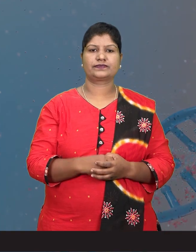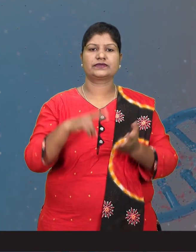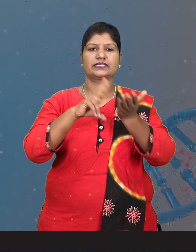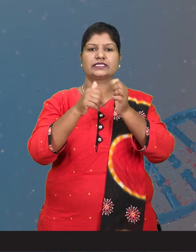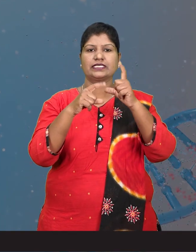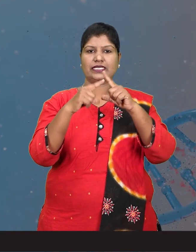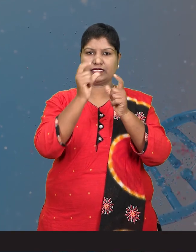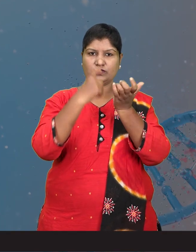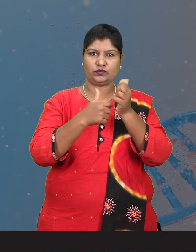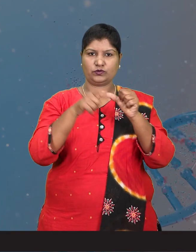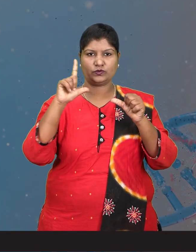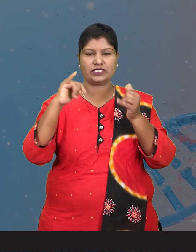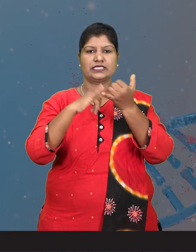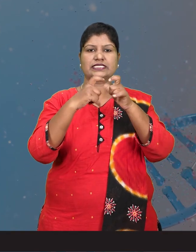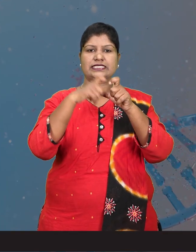प्राकृतिक चयन,